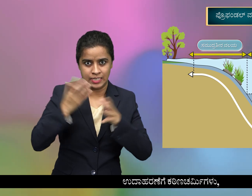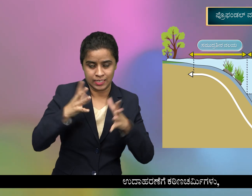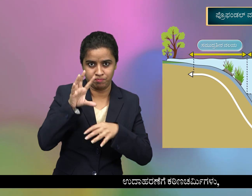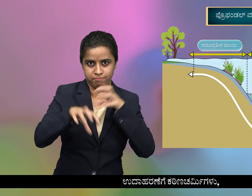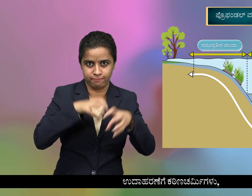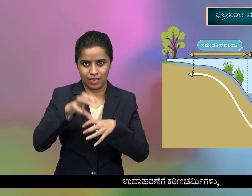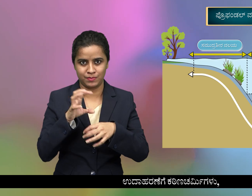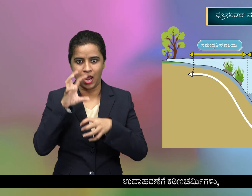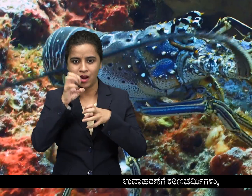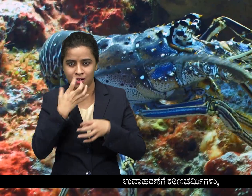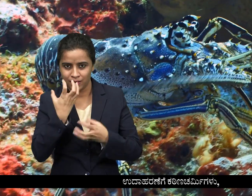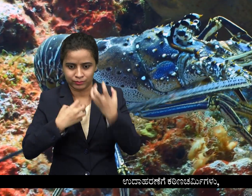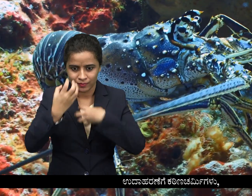ಉದಾಹರಣೆಗೆ ಕಠಿಣ ಚರ್ಮಿಗಳು,